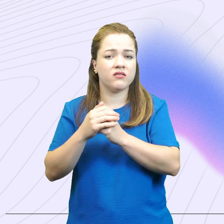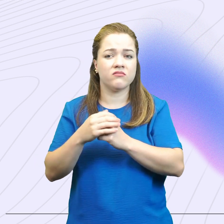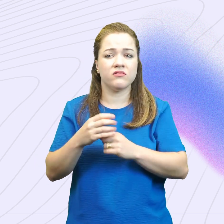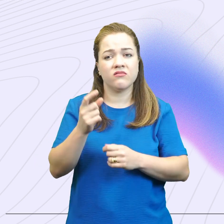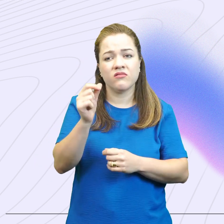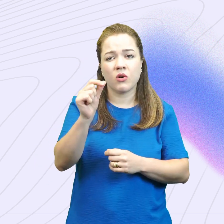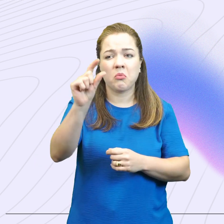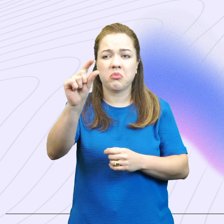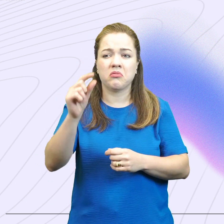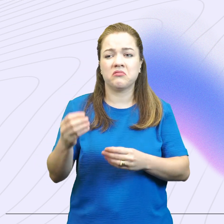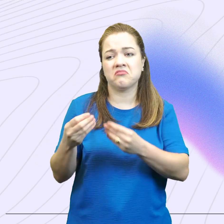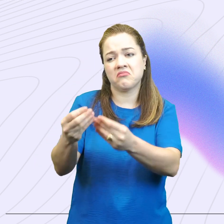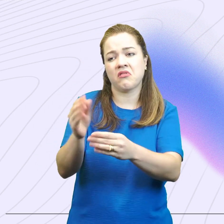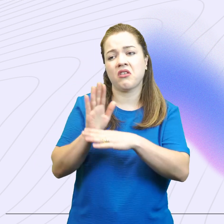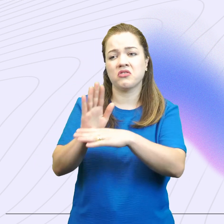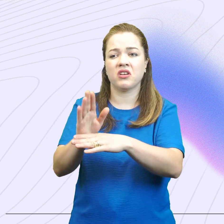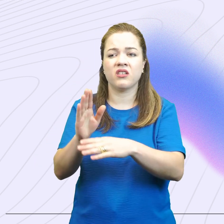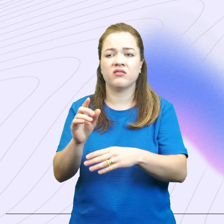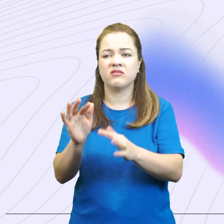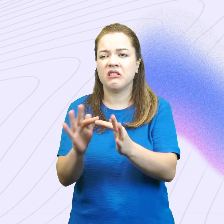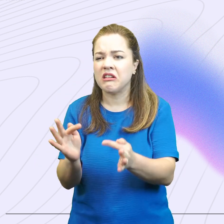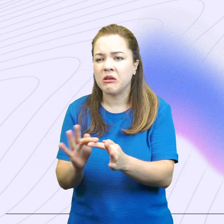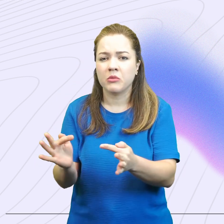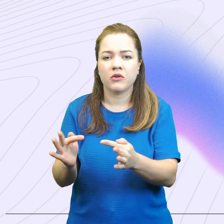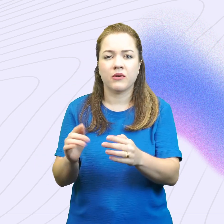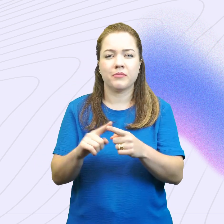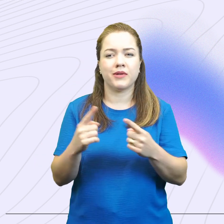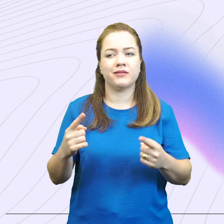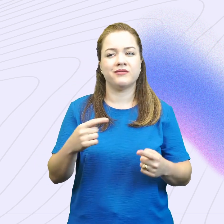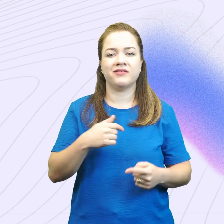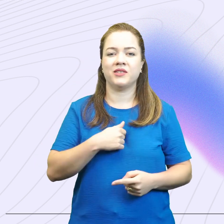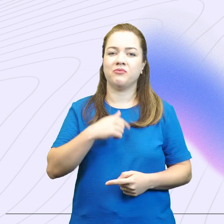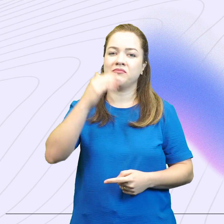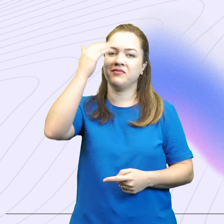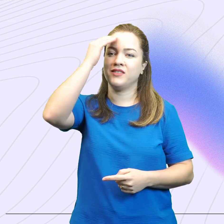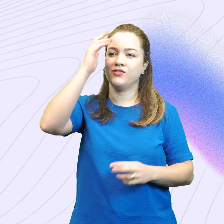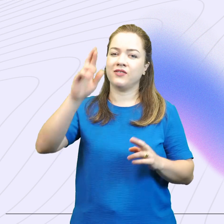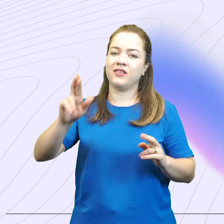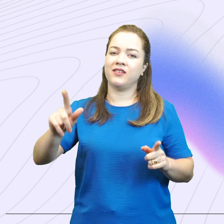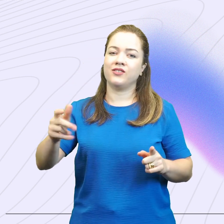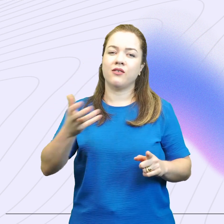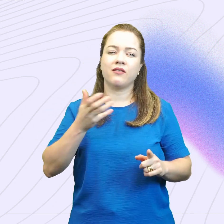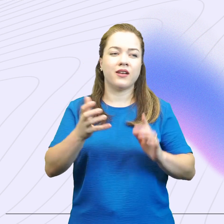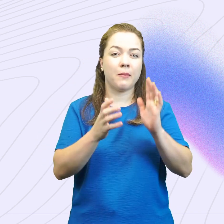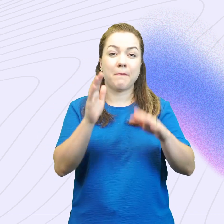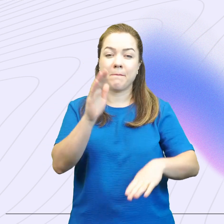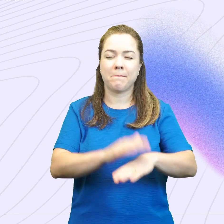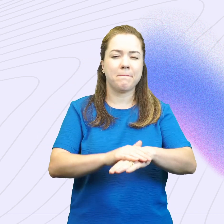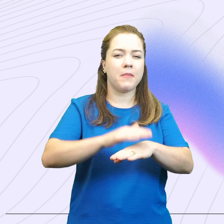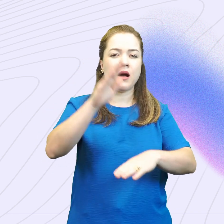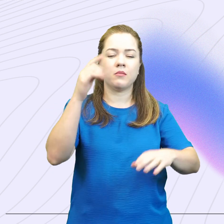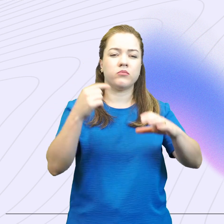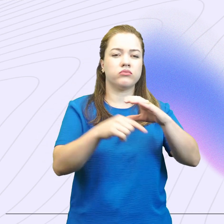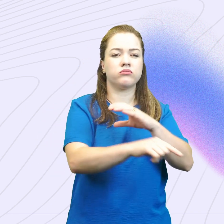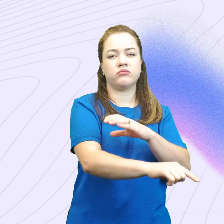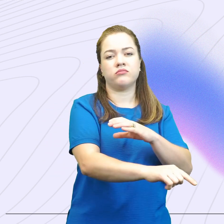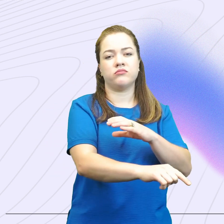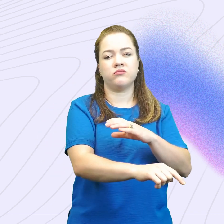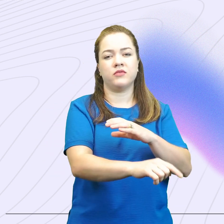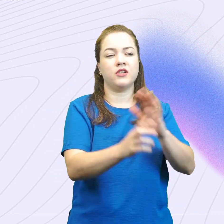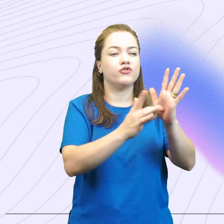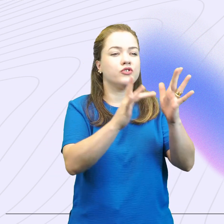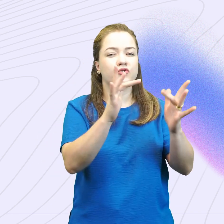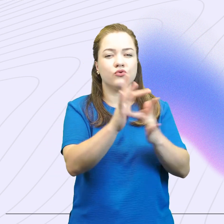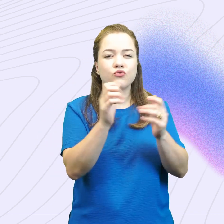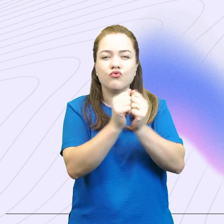uma ofertinha, ajuda em alguma coisinha, mas eu falei, eu entendi que não. Jesus tem algo especial para os discípulos, e eu quero